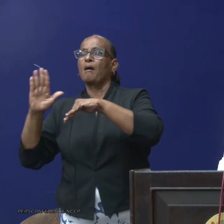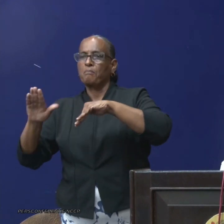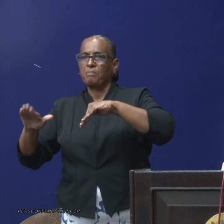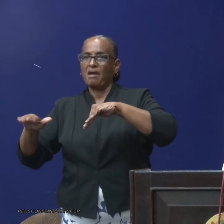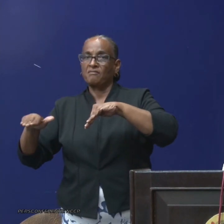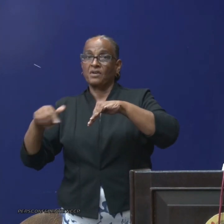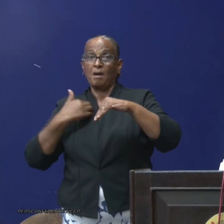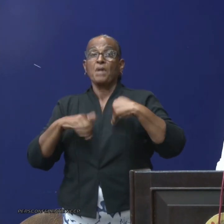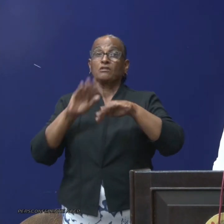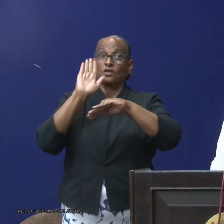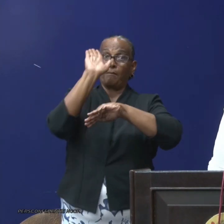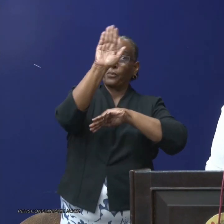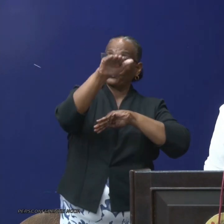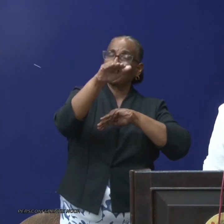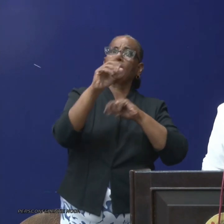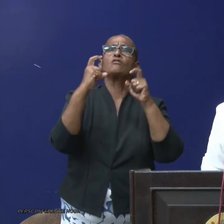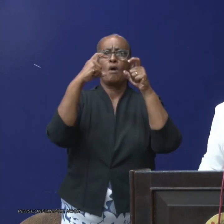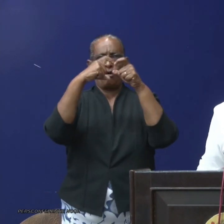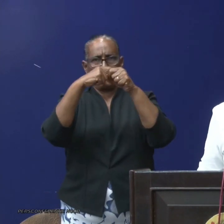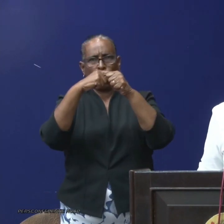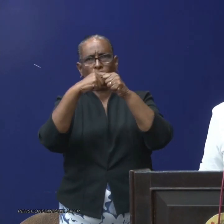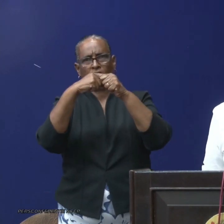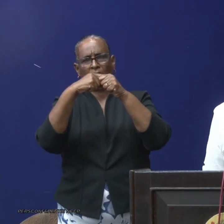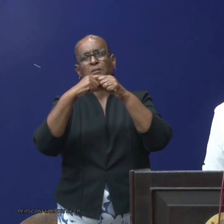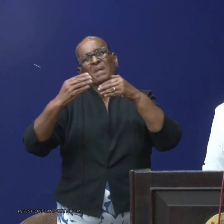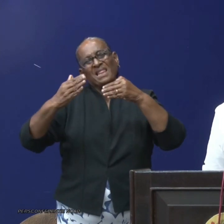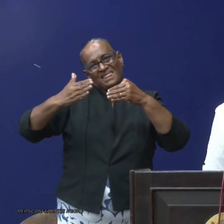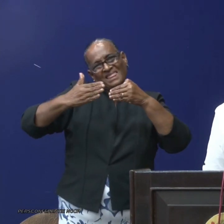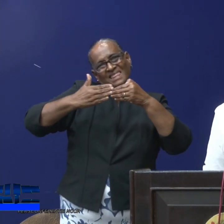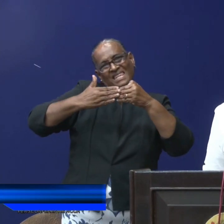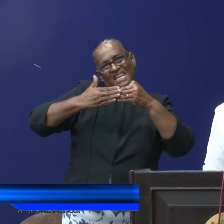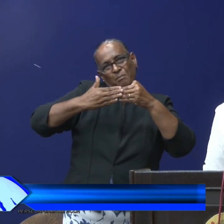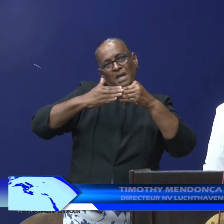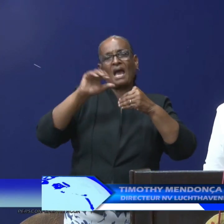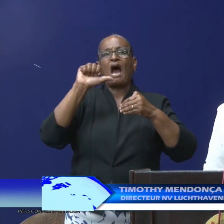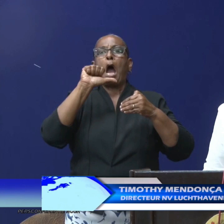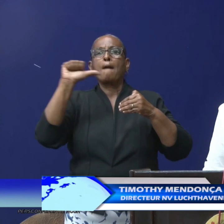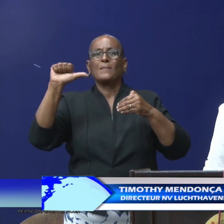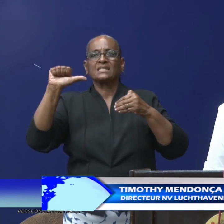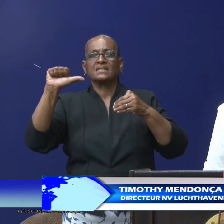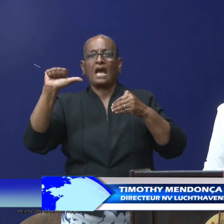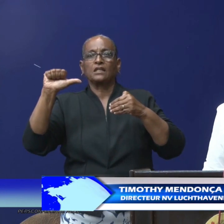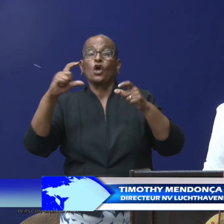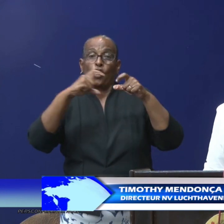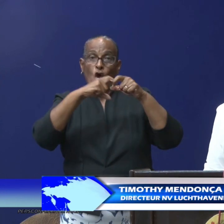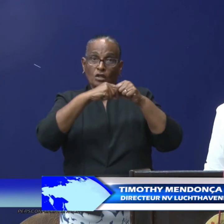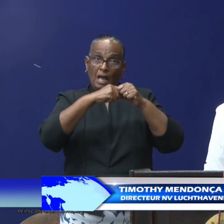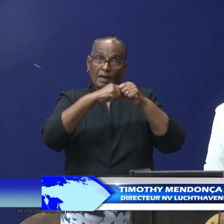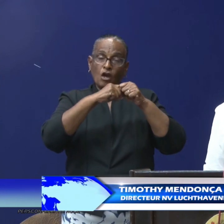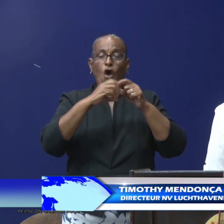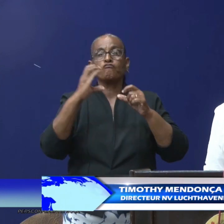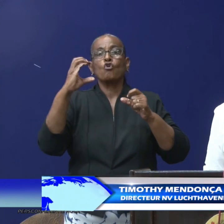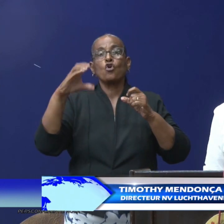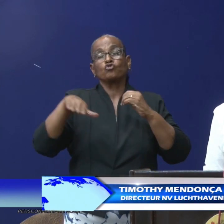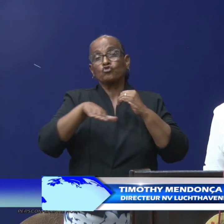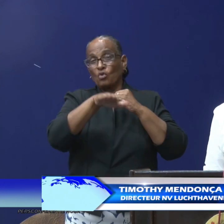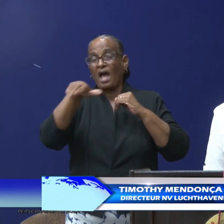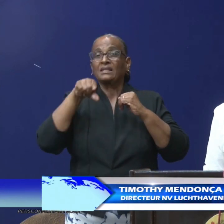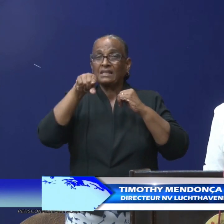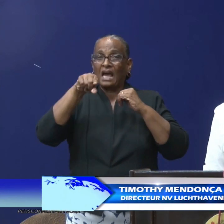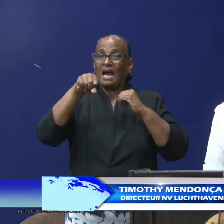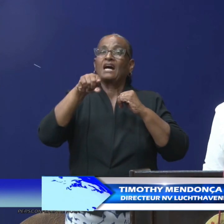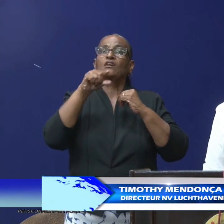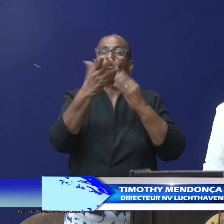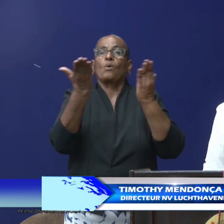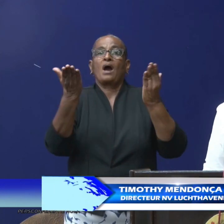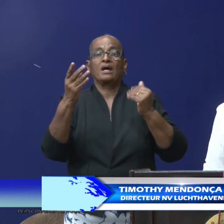in het buitenland zitten, maak contact op met de dichtstbijzijnde ambassade of het consulaat om daar te